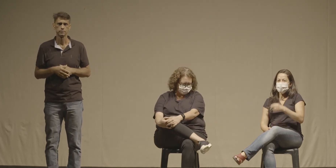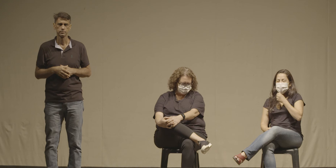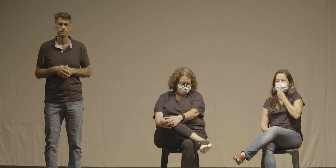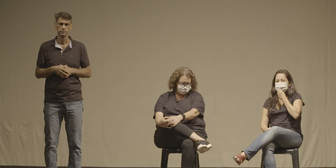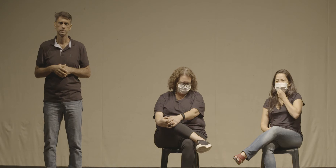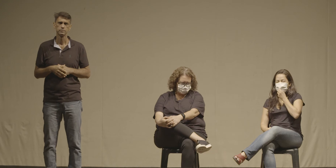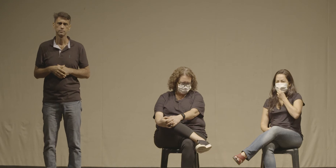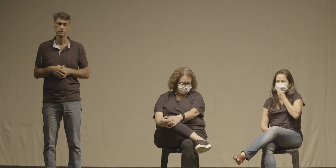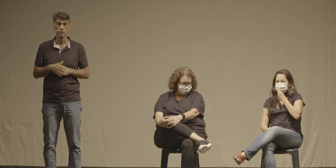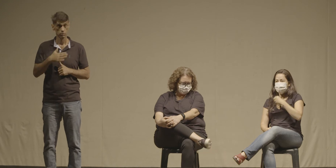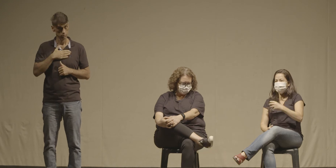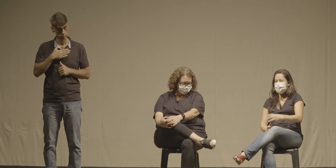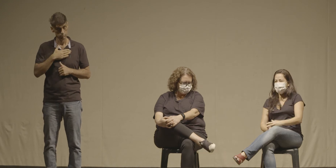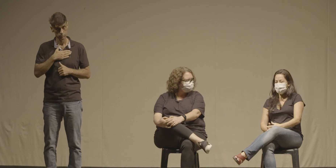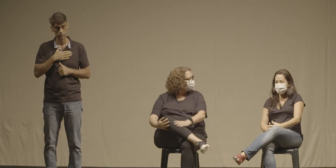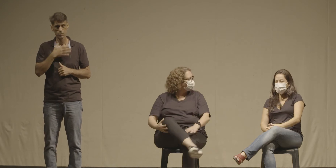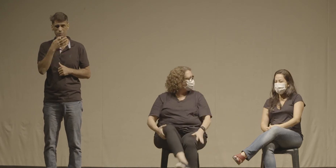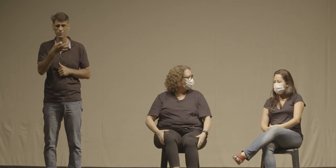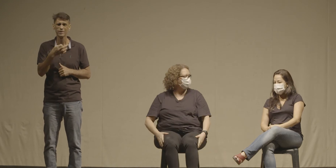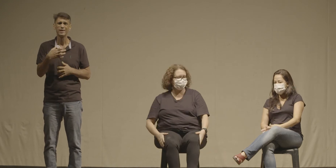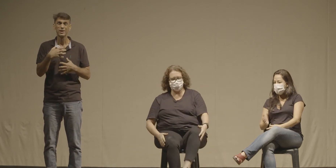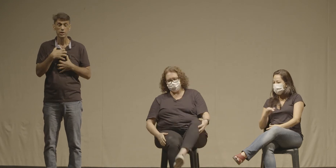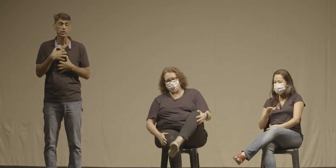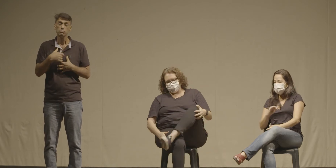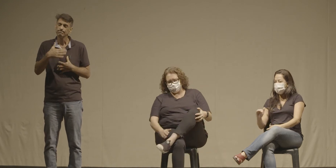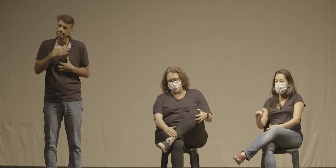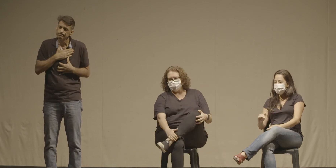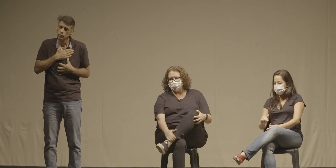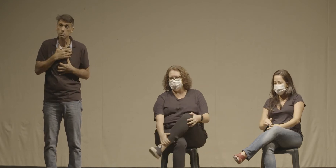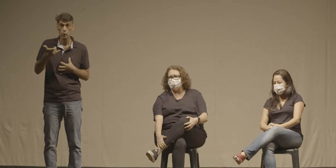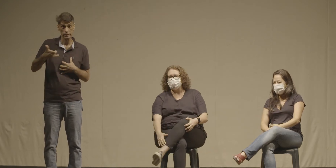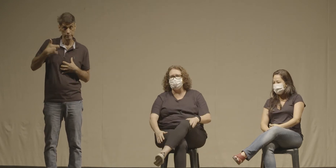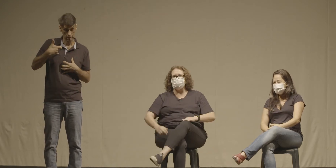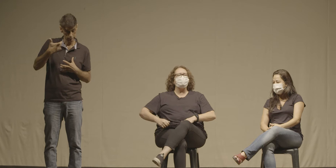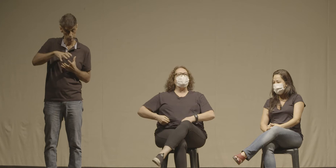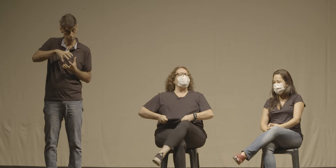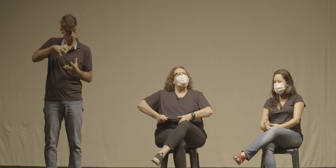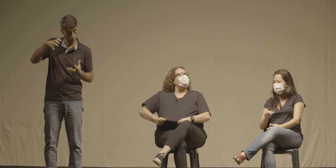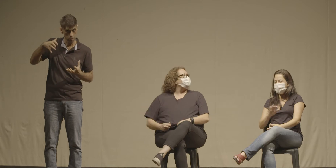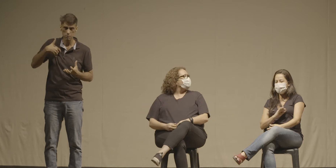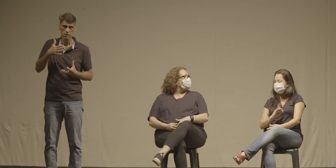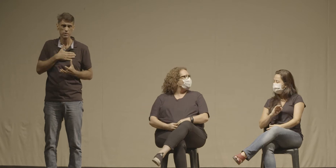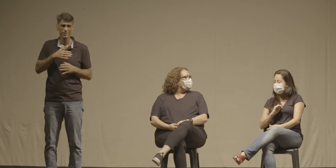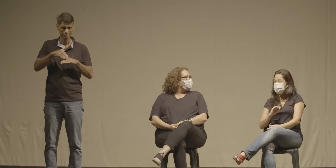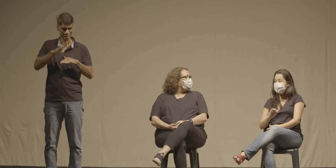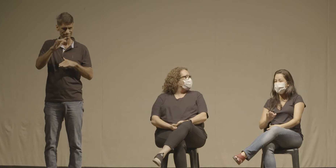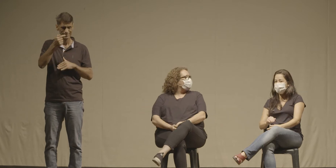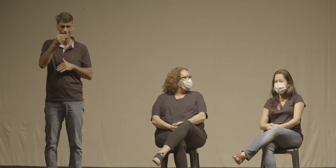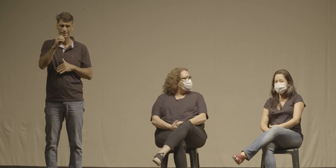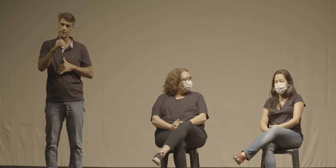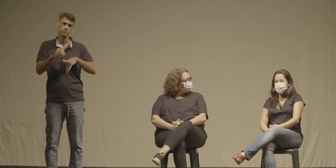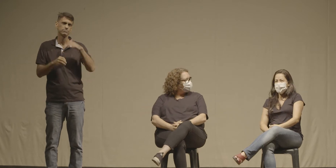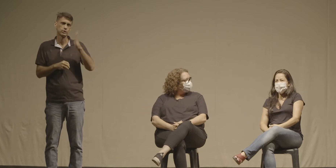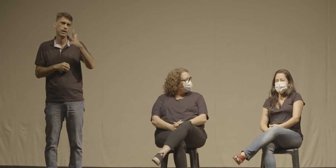Eu, assim, particularmente eu tenho fraco para gente idosa. Eu já gosto de qualquer pessoa que tem mais idade. Passou dos 70, para mim já tá